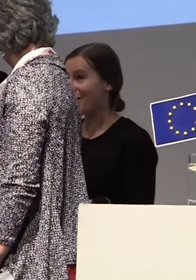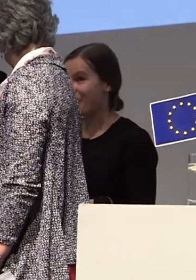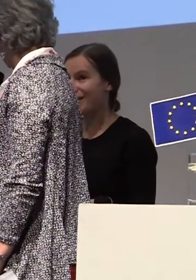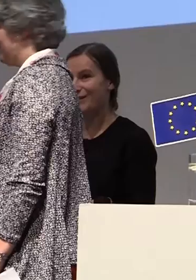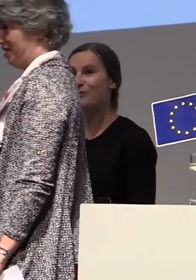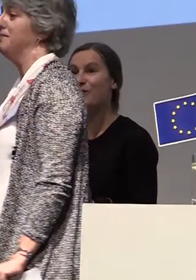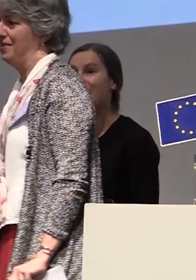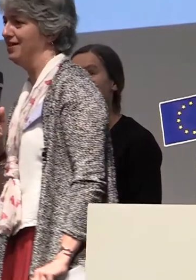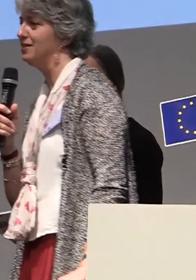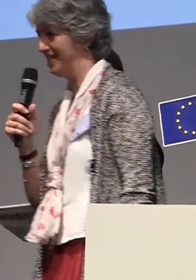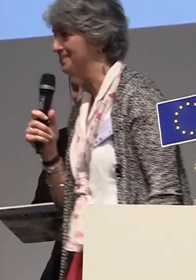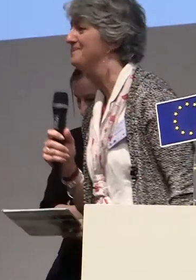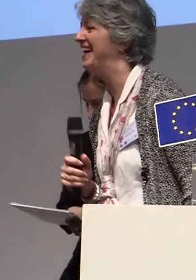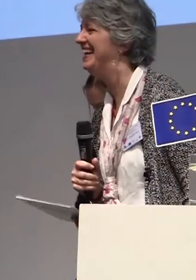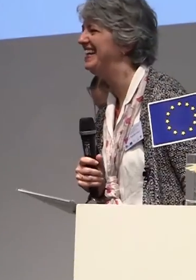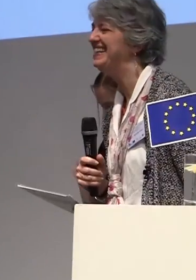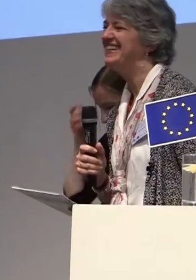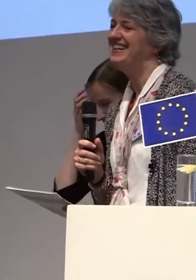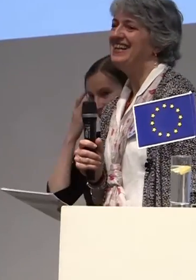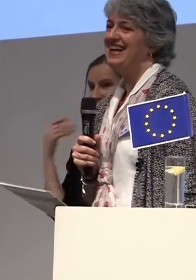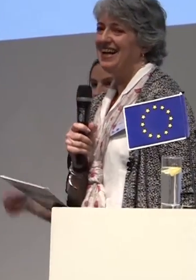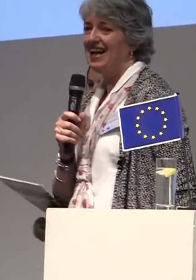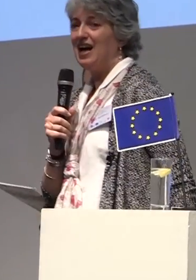utro. Dobrý den.